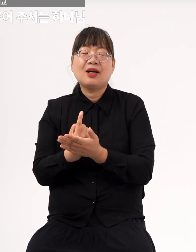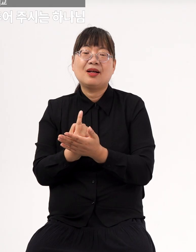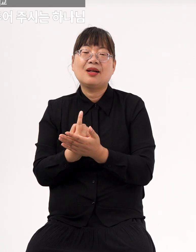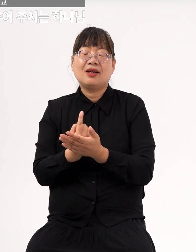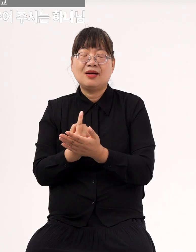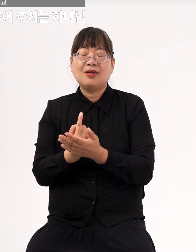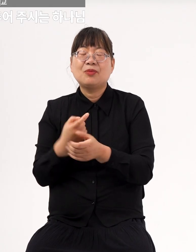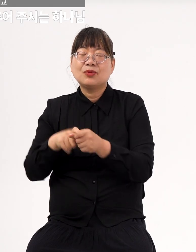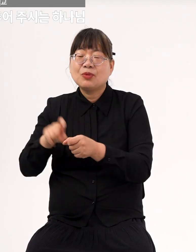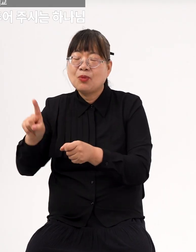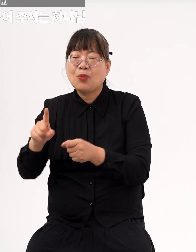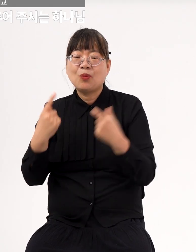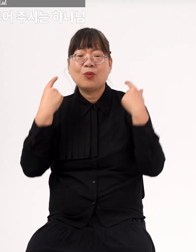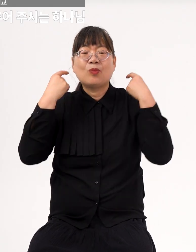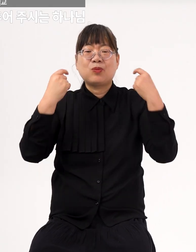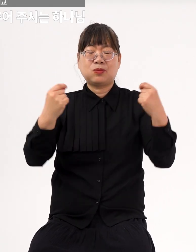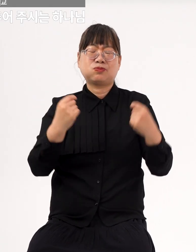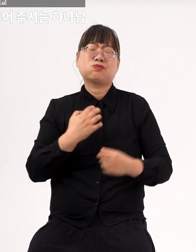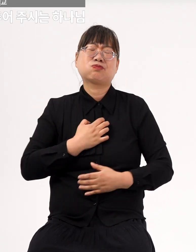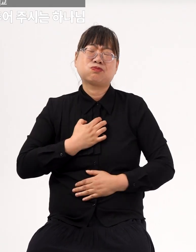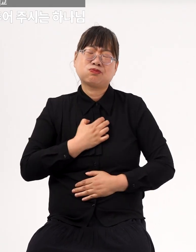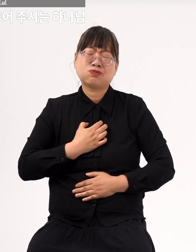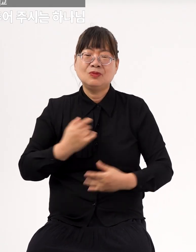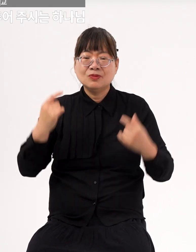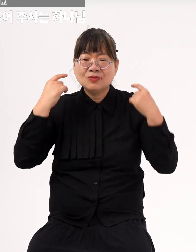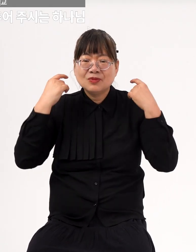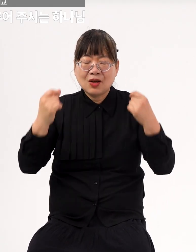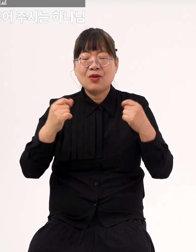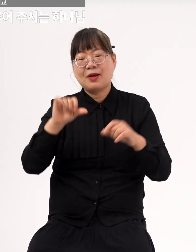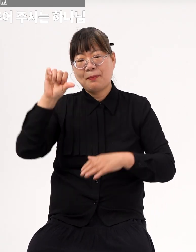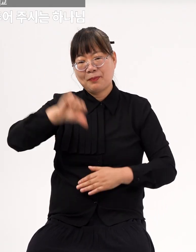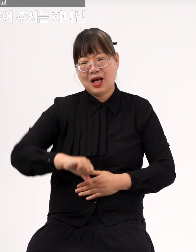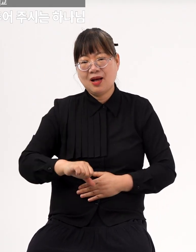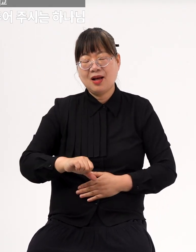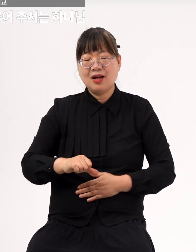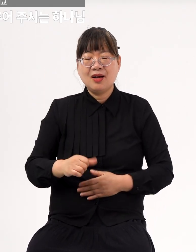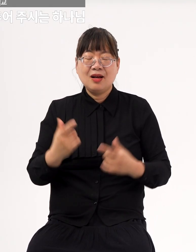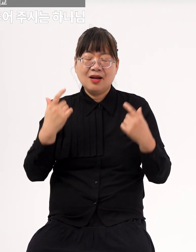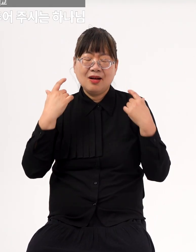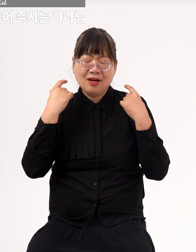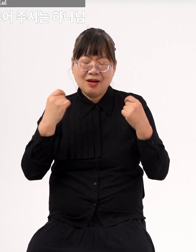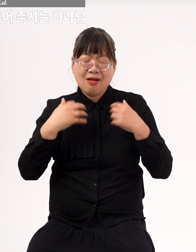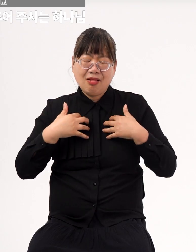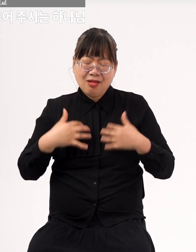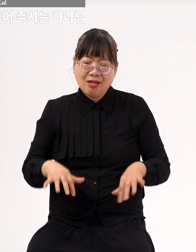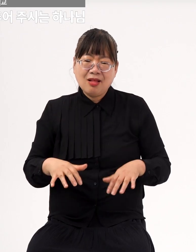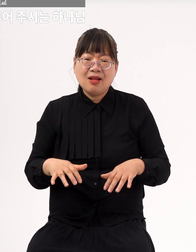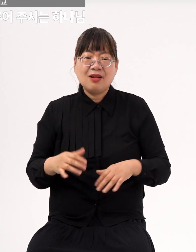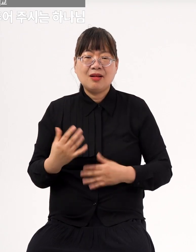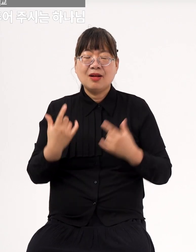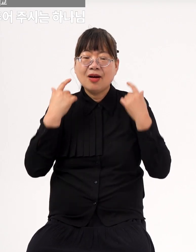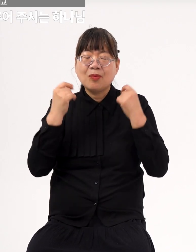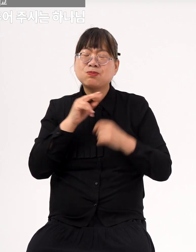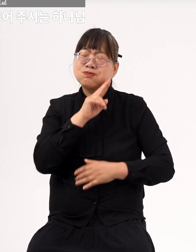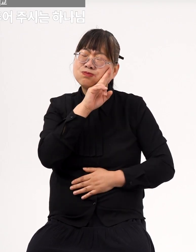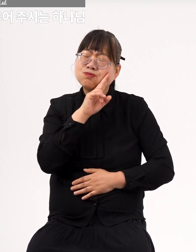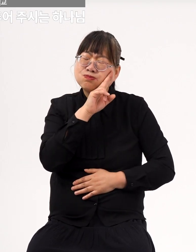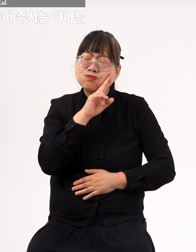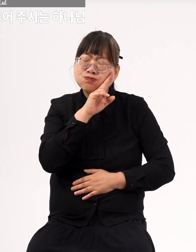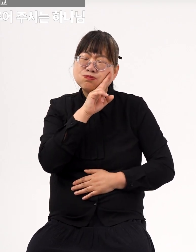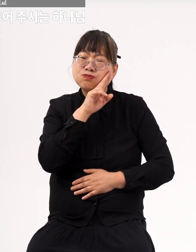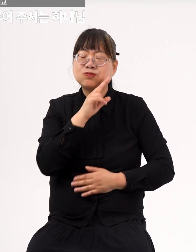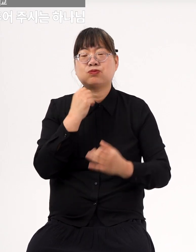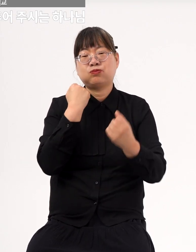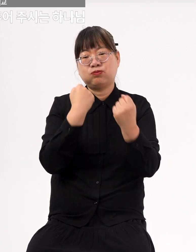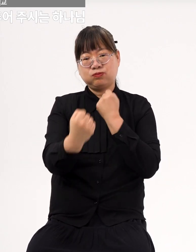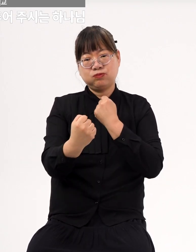여전히 불안해요. 여전히 넘어져요. 여전히 연약해요. 여전히 의심이 있어요.